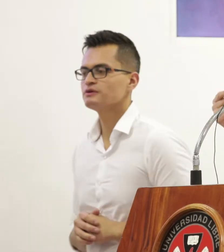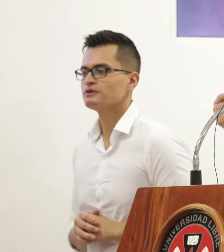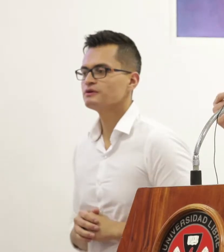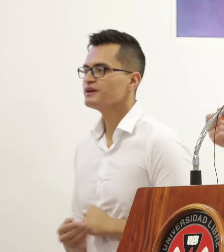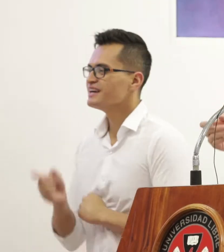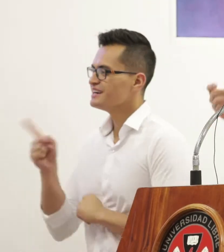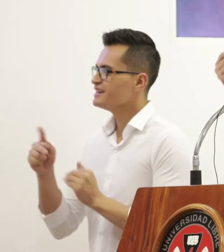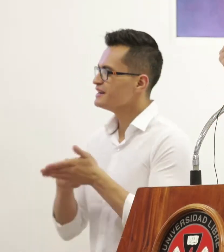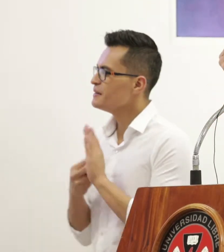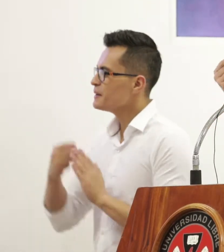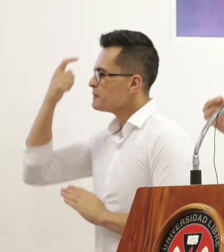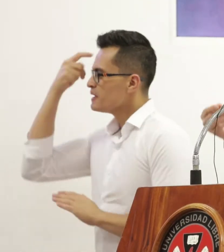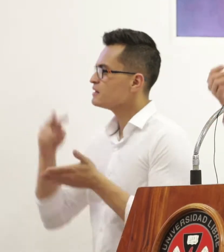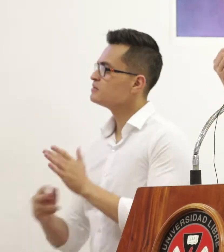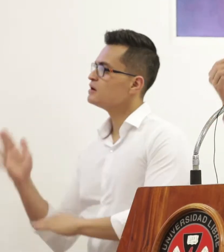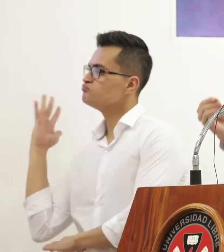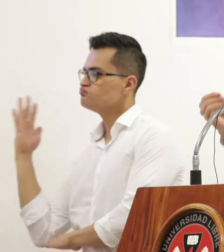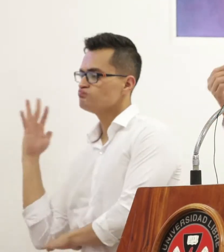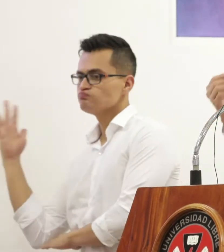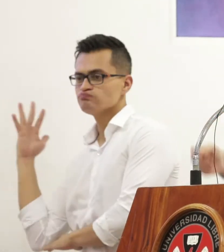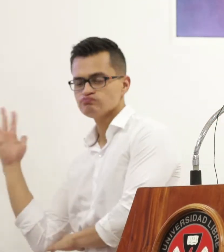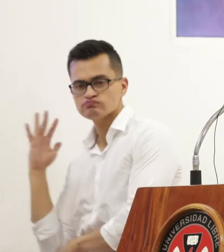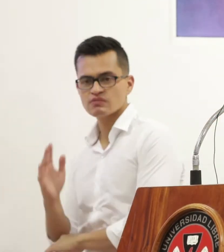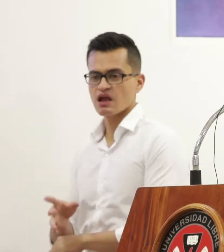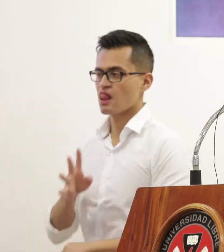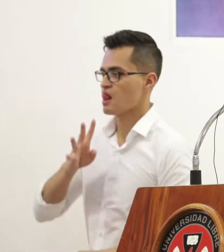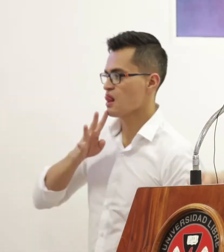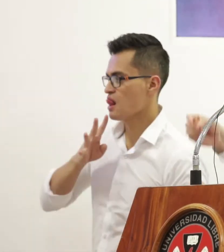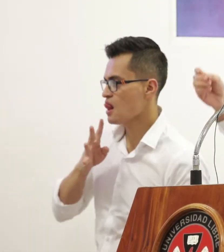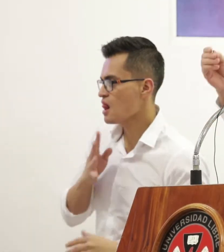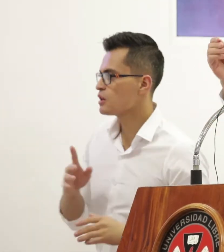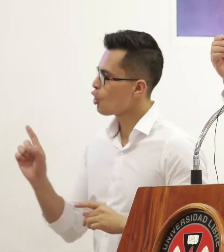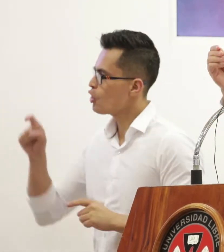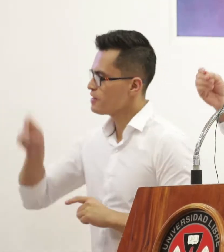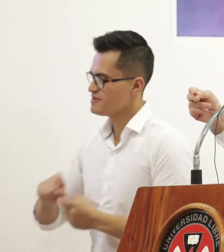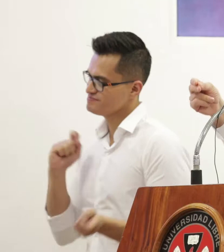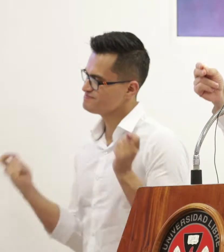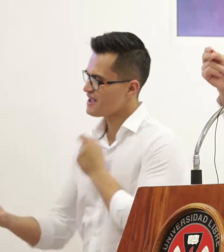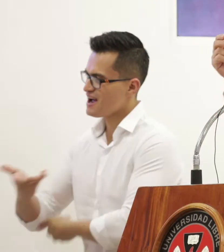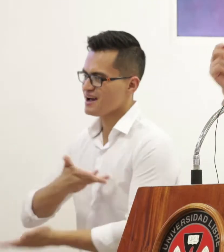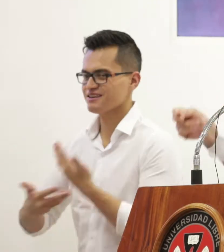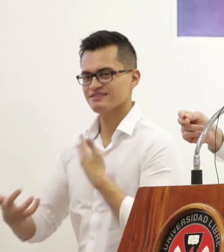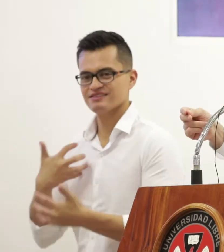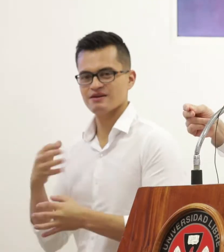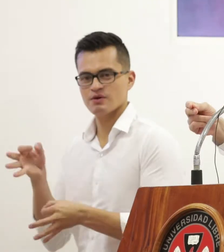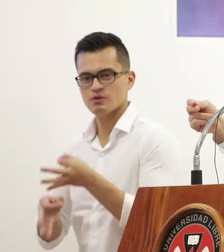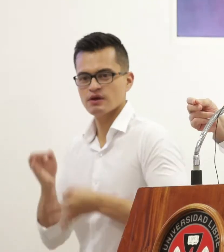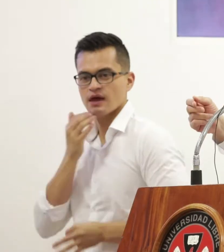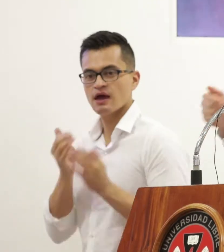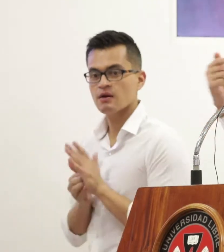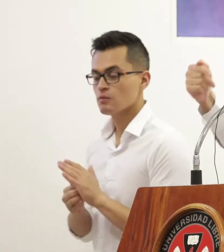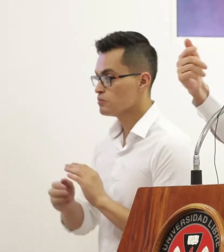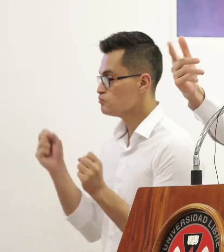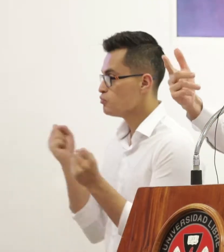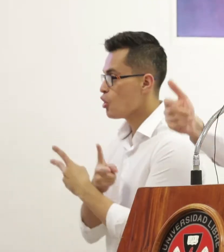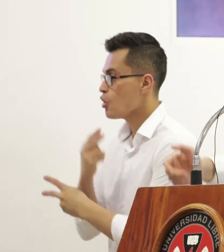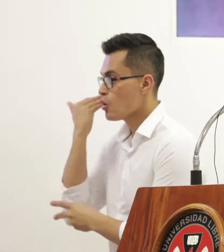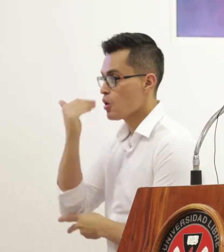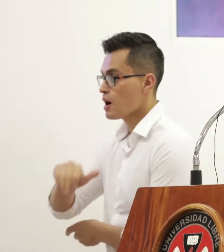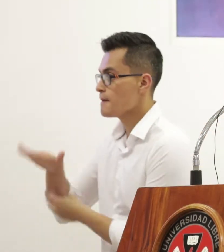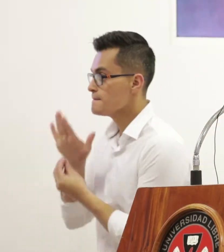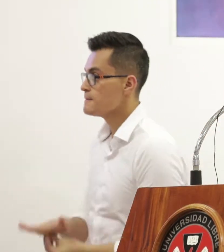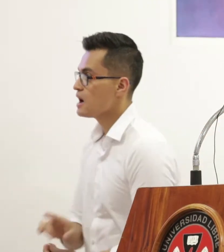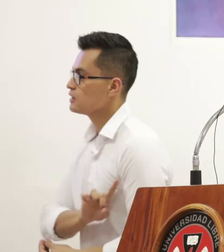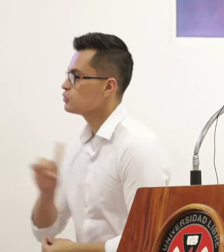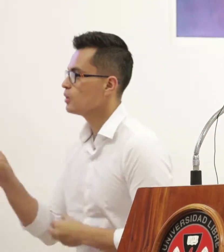discurso, retórica, sino de construir un sistema de justicia donde, por ejemplo, la violencia contra la mujer gire alrededor